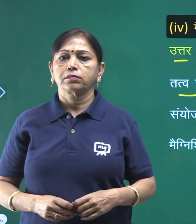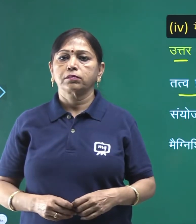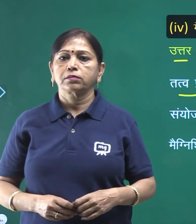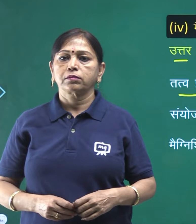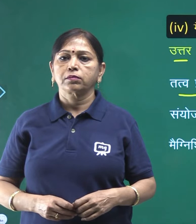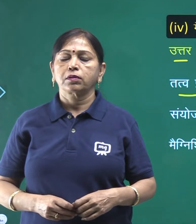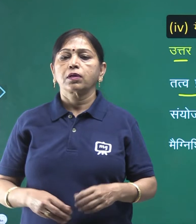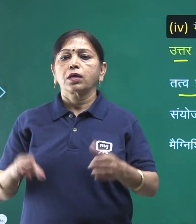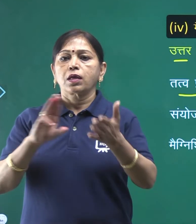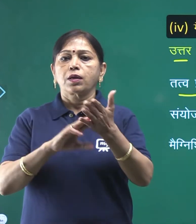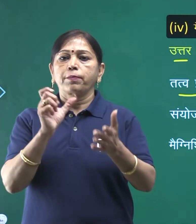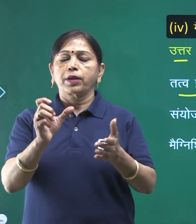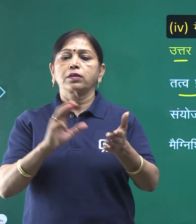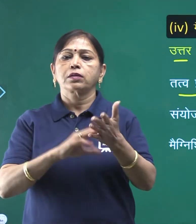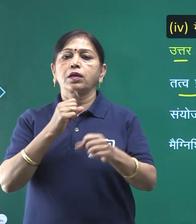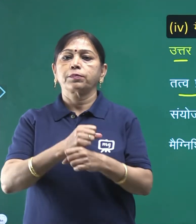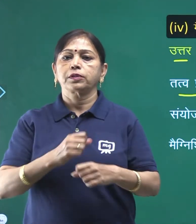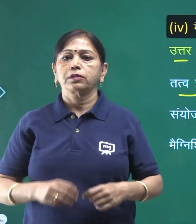मैग्नीशियम Mg,